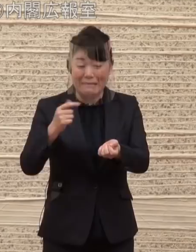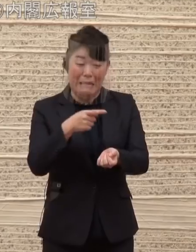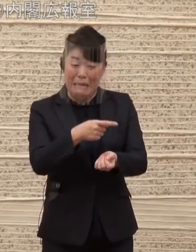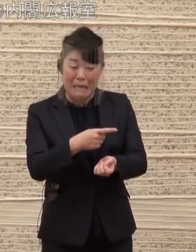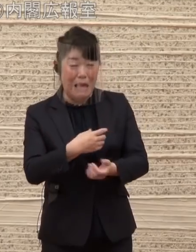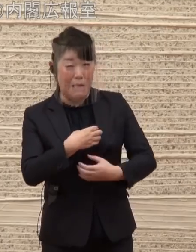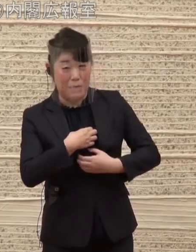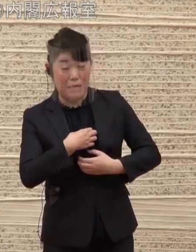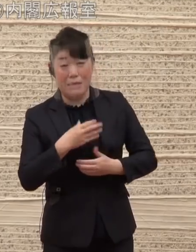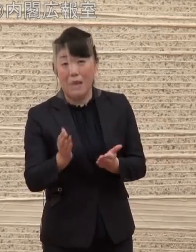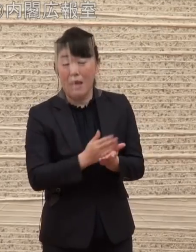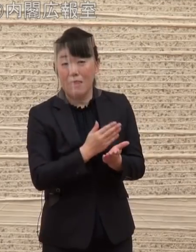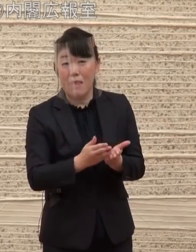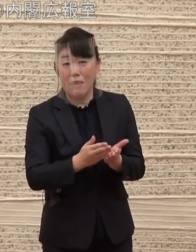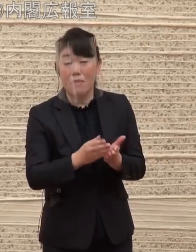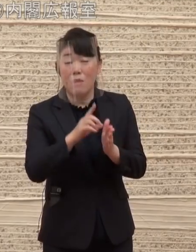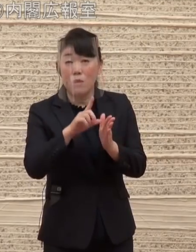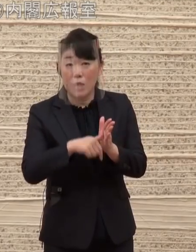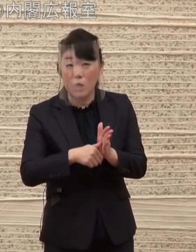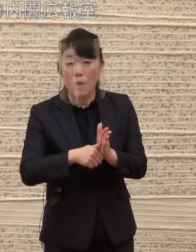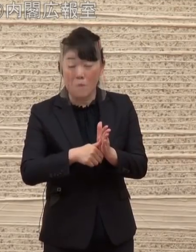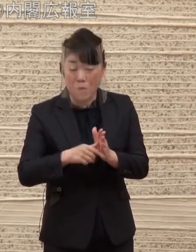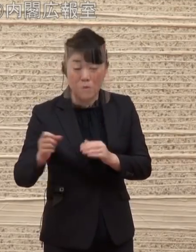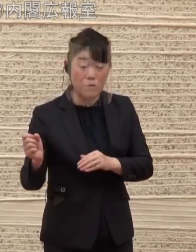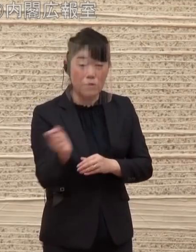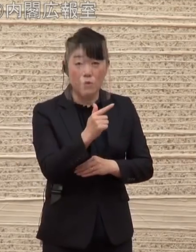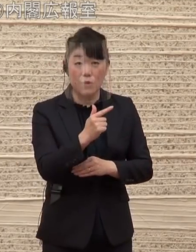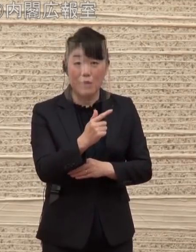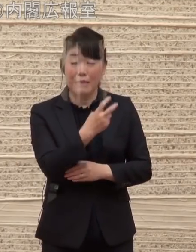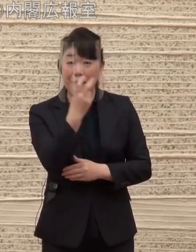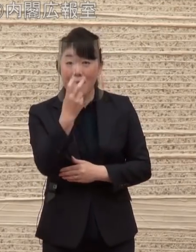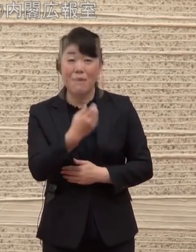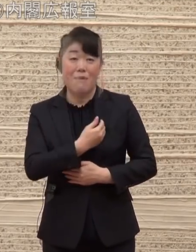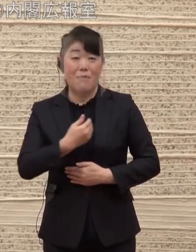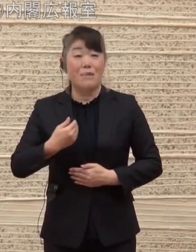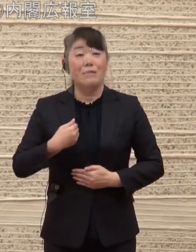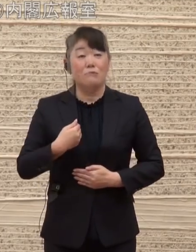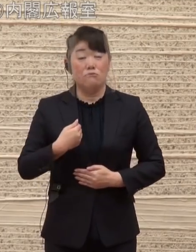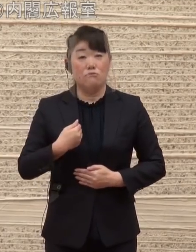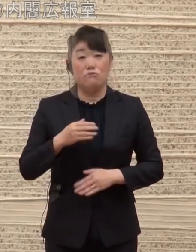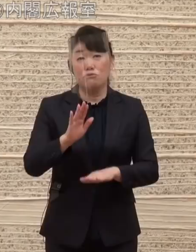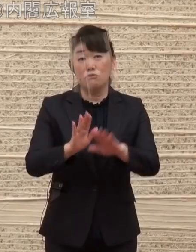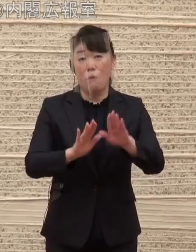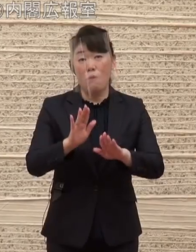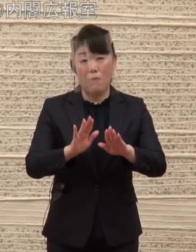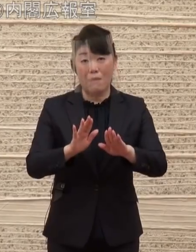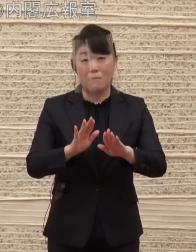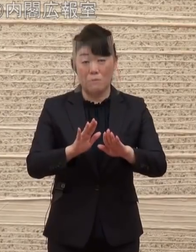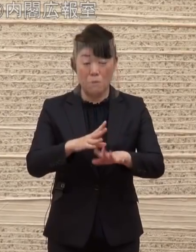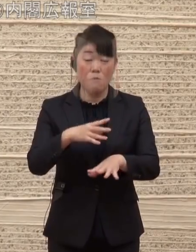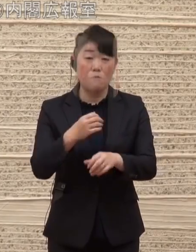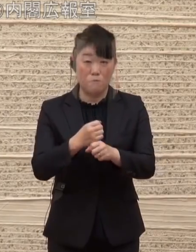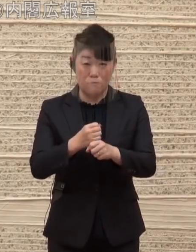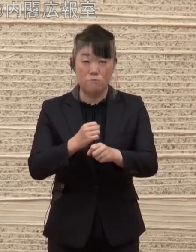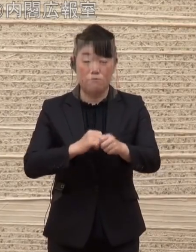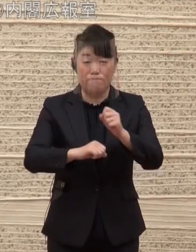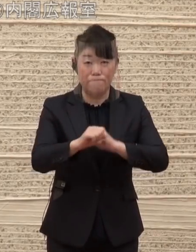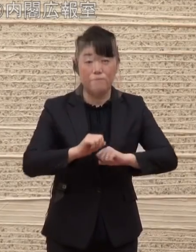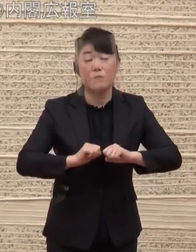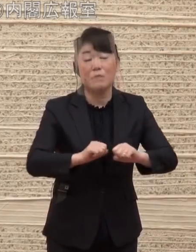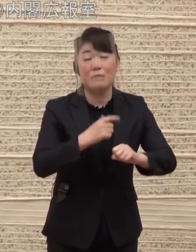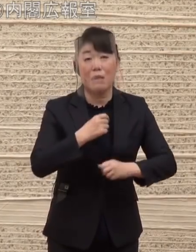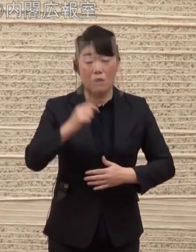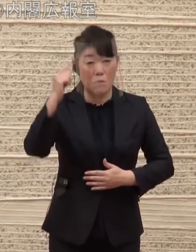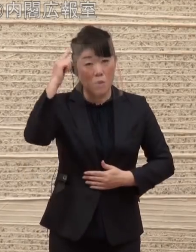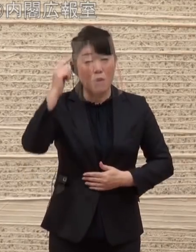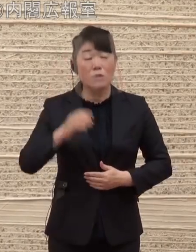たあちに検査を実施する検査体制の強化にも引き続き取り組んでまいります